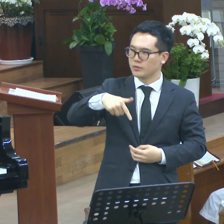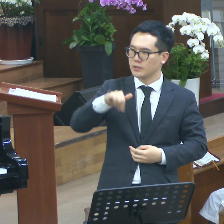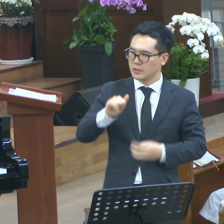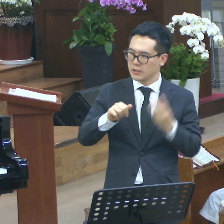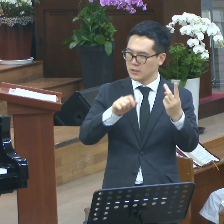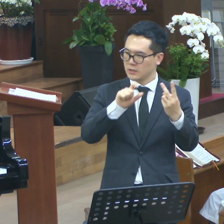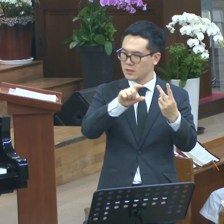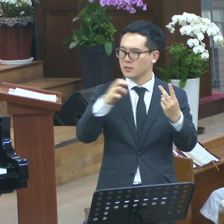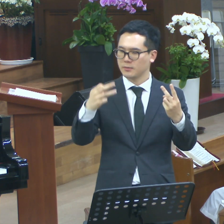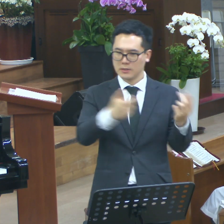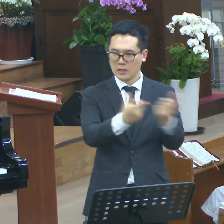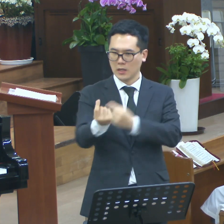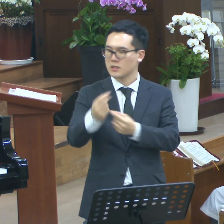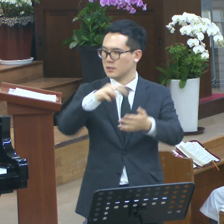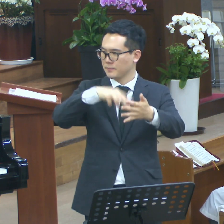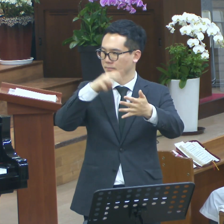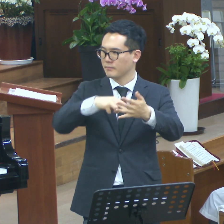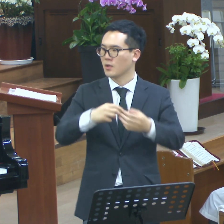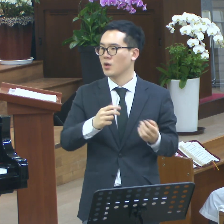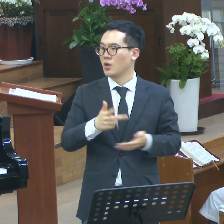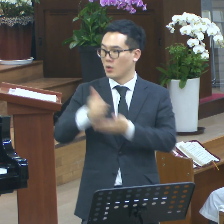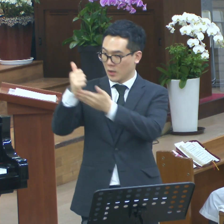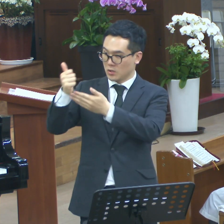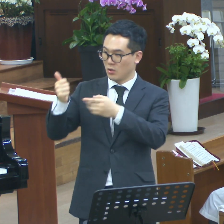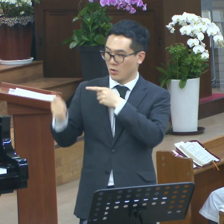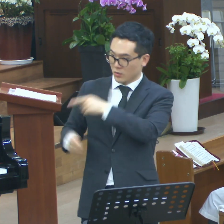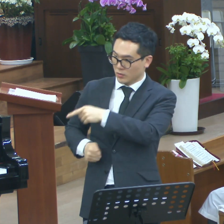읽겠습니다. 시작. 여호와께서 내게 하는